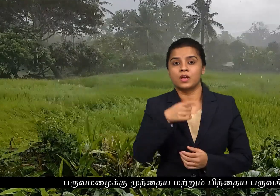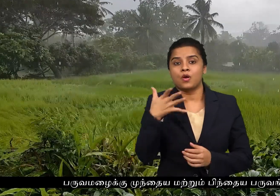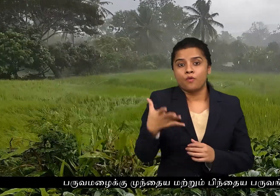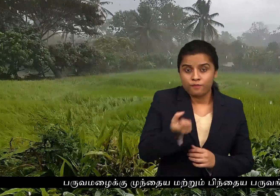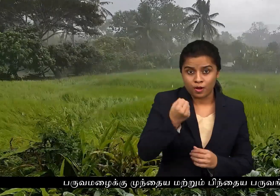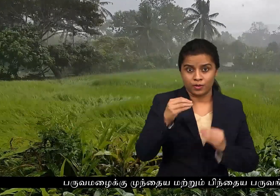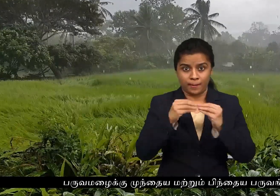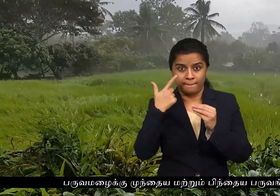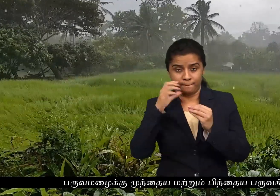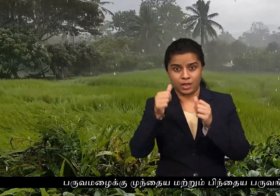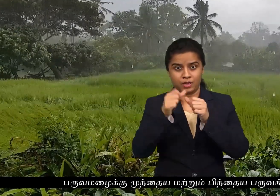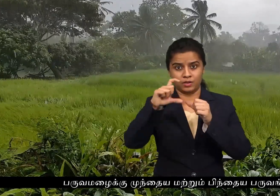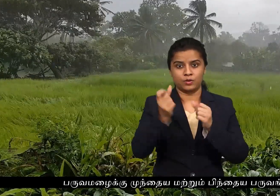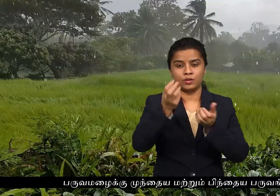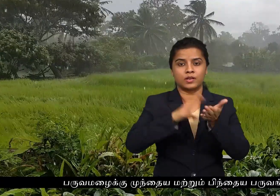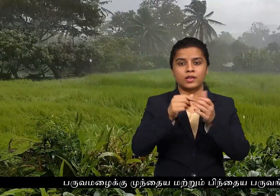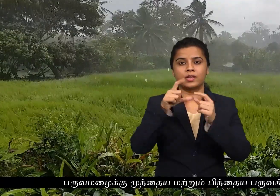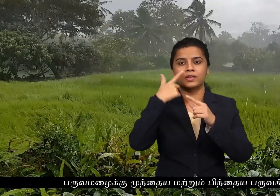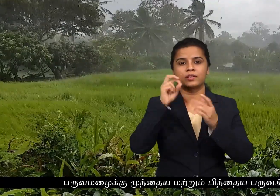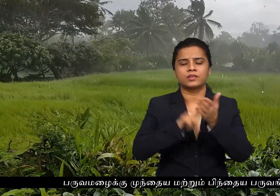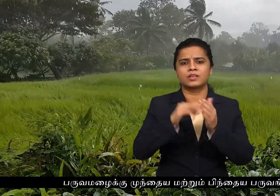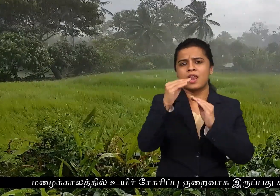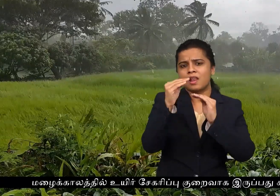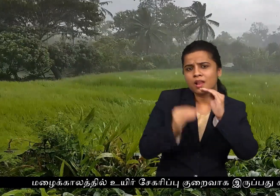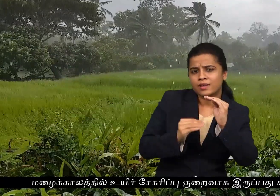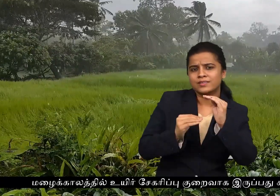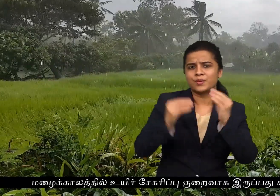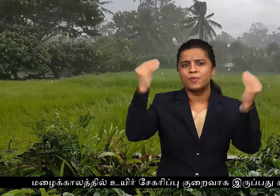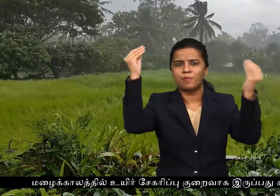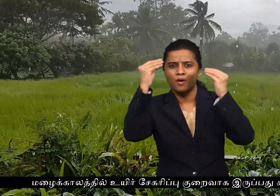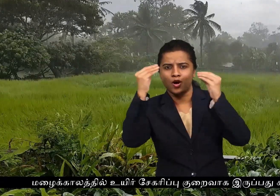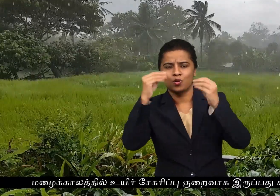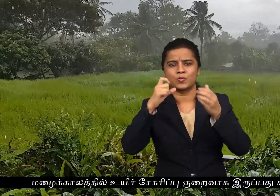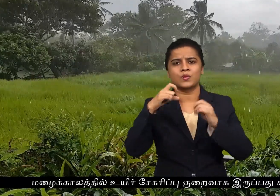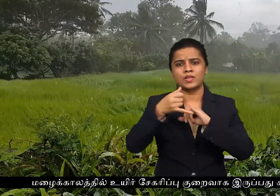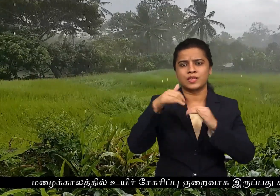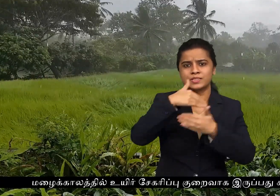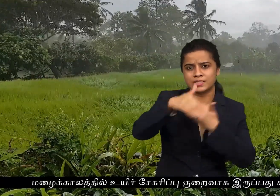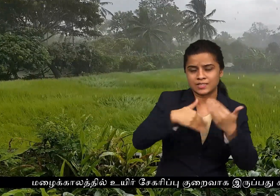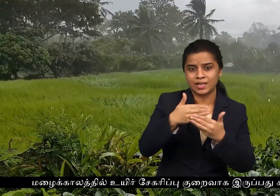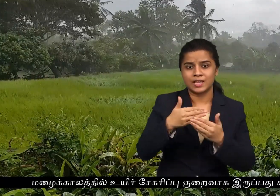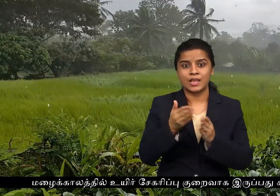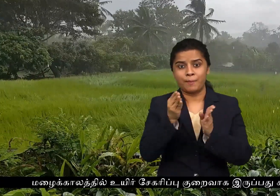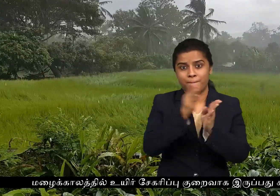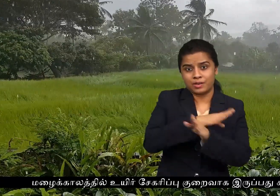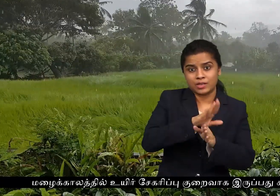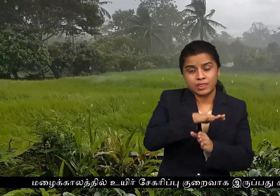பருவமழைக்கு முந்தைய மற்றும் பிந்தைய பருவங்களை விட மழைக்காலத்தில் உயிர் சேகரிப்பு குறைவாக இருப்பது